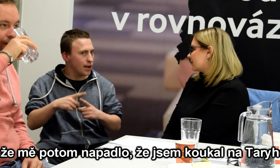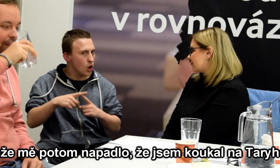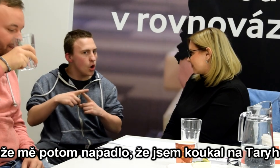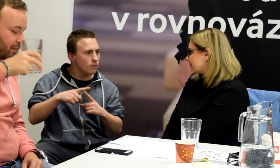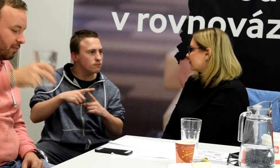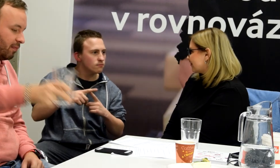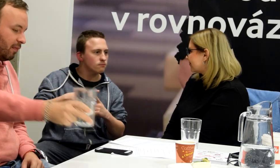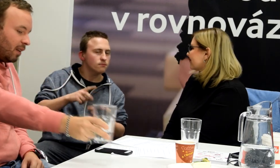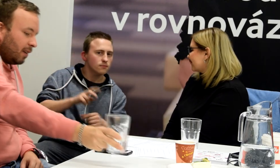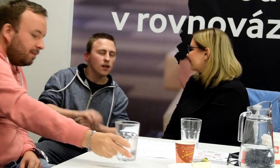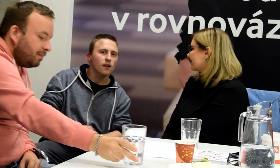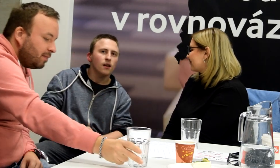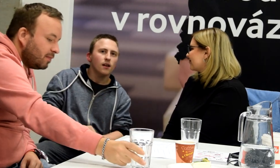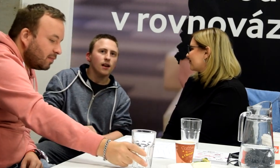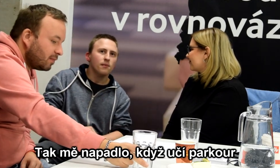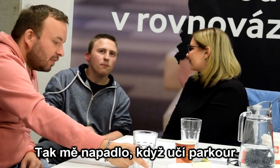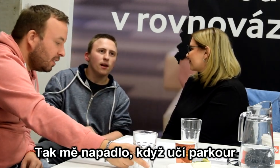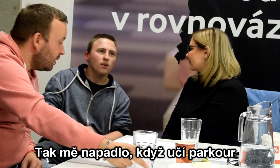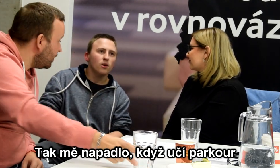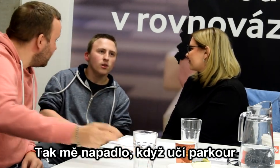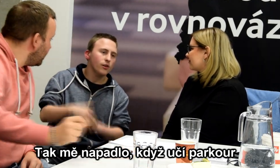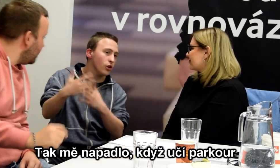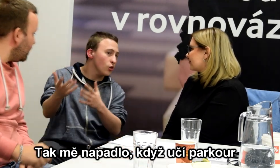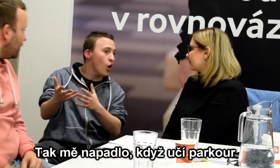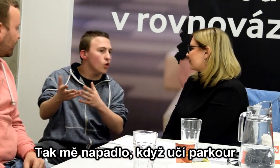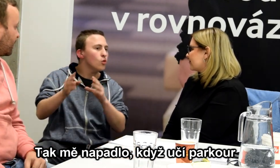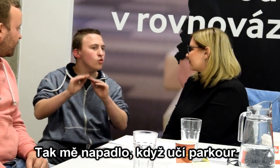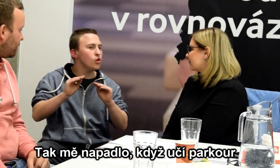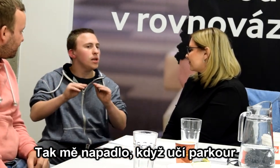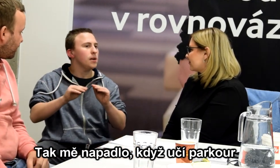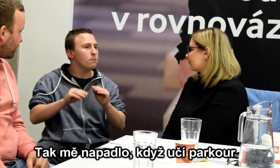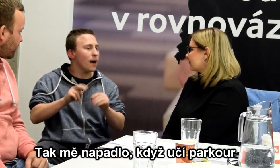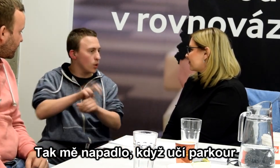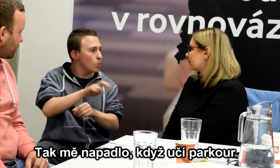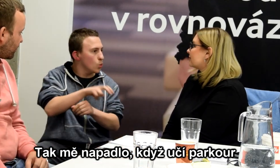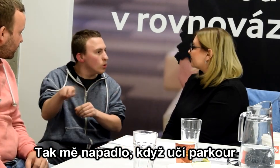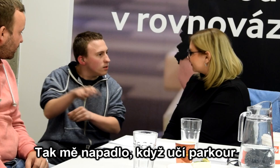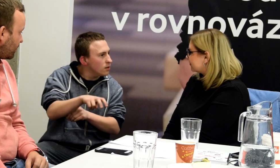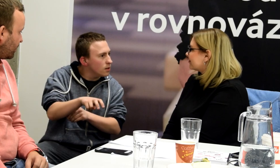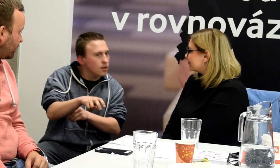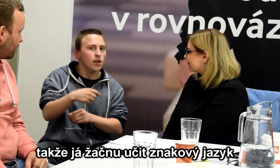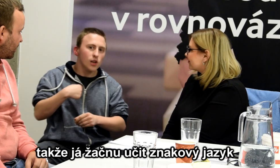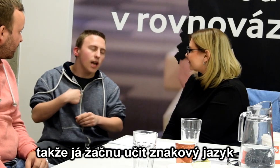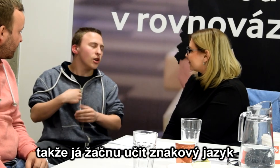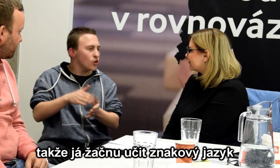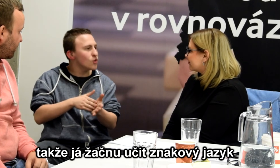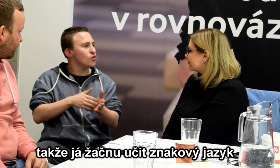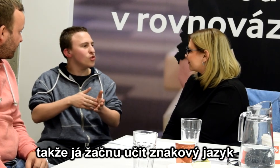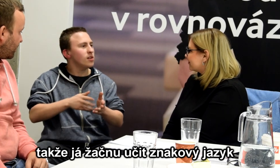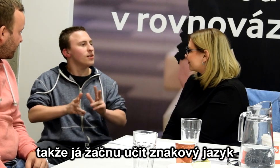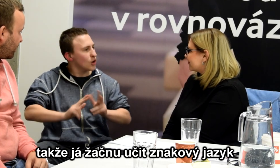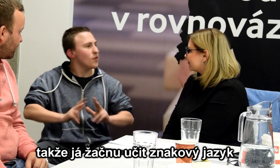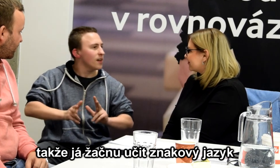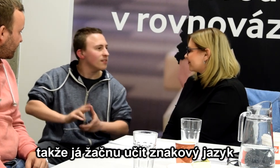Taryho, tak mi napadlo, že když on učí parkour, takže já začnu učit na tom jazyk.